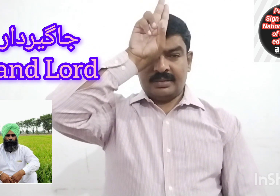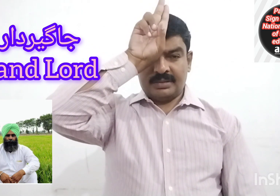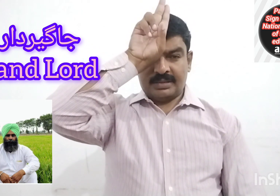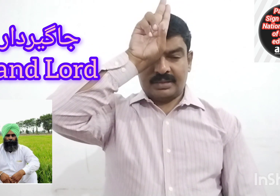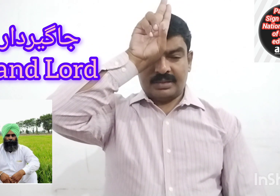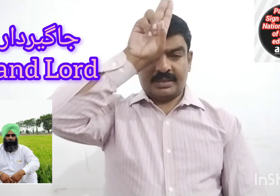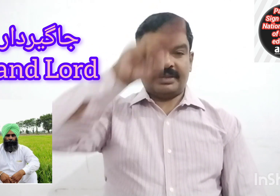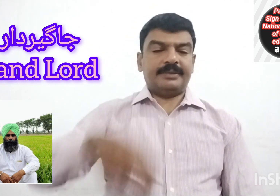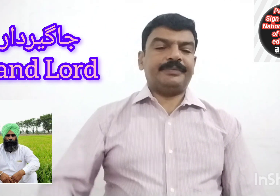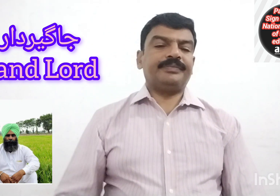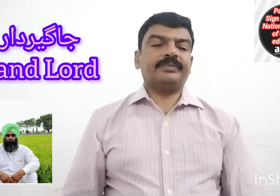सरदार।